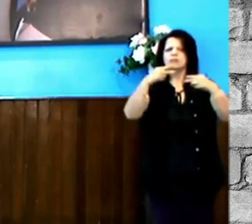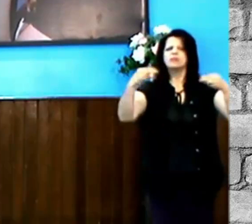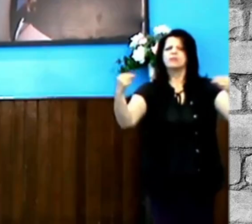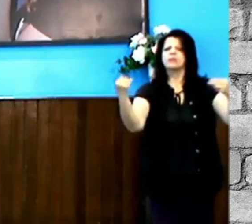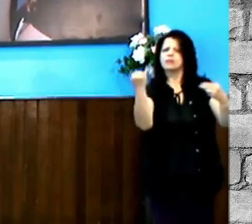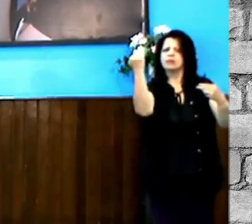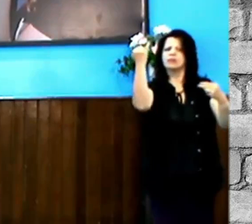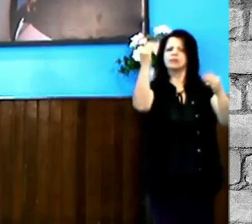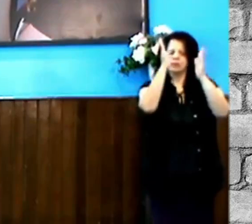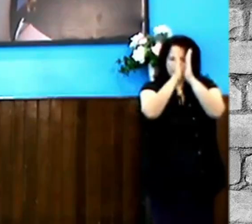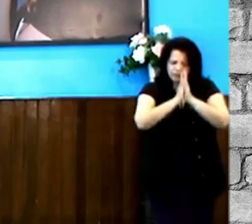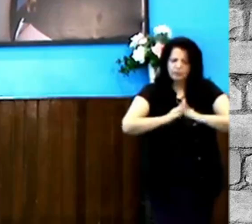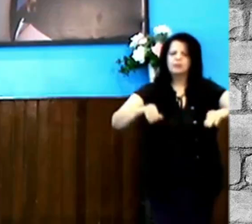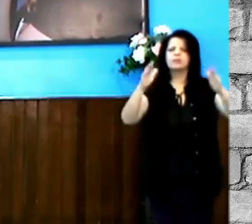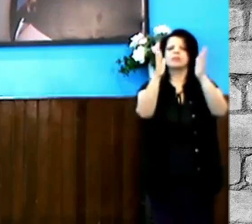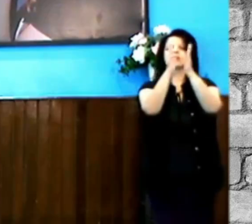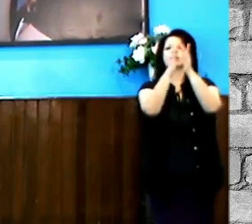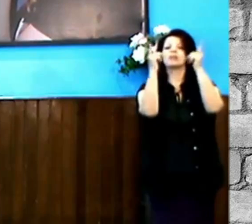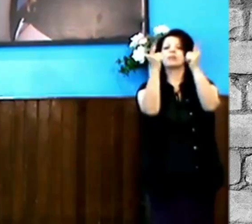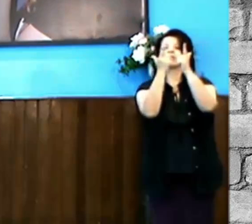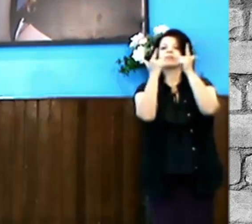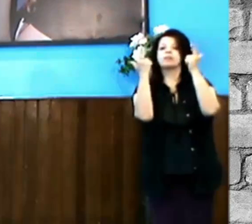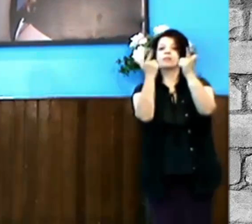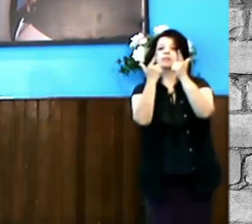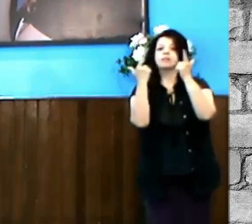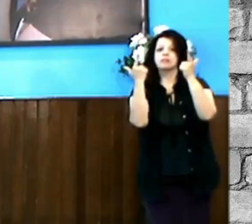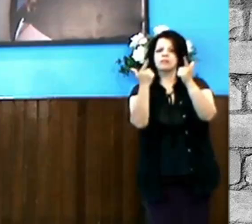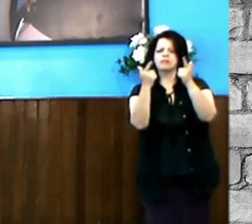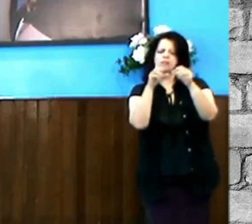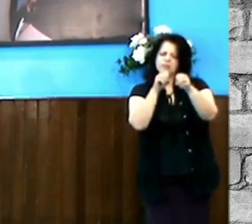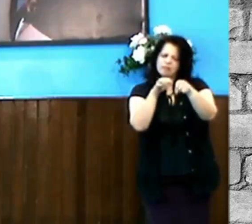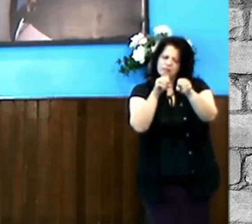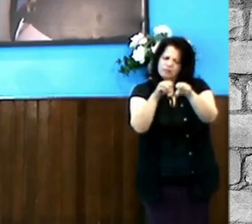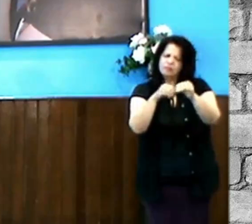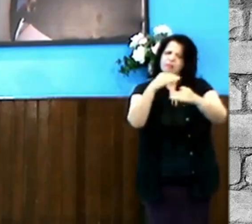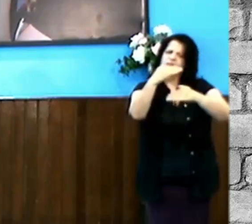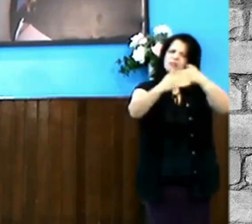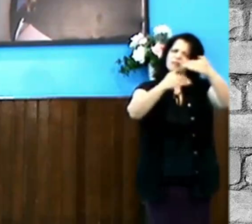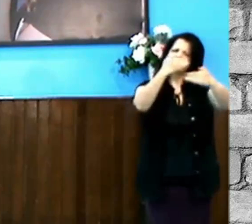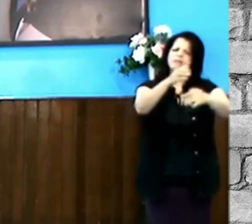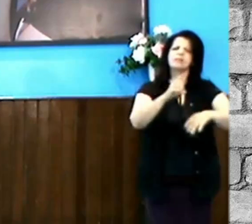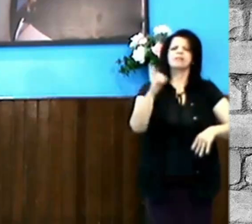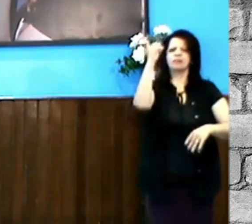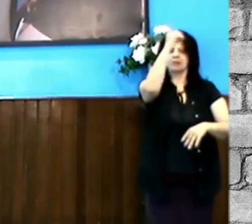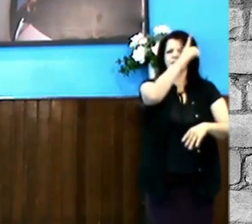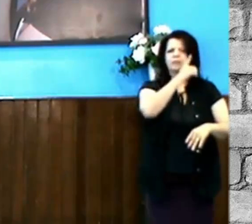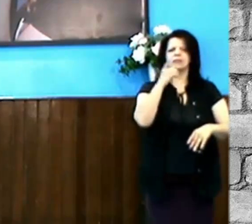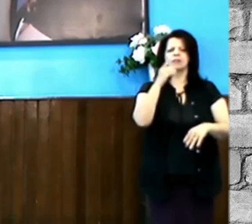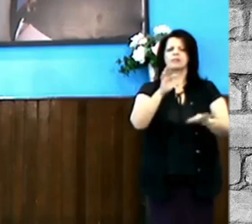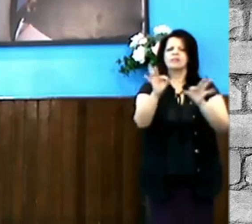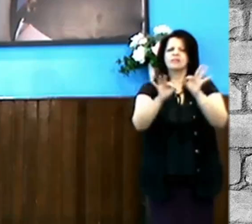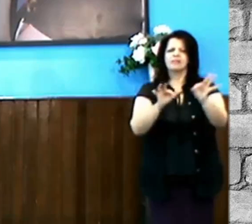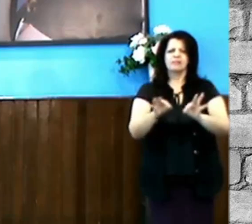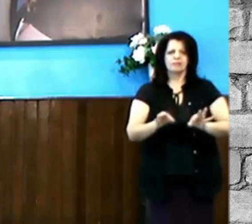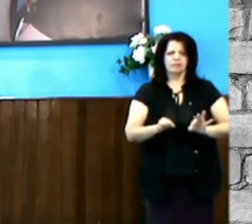é o louvor a Deus. E eu vou discorrer esse tema biblicamente durante os nossos próximos domingos. Eu havia preparado